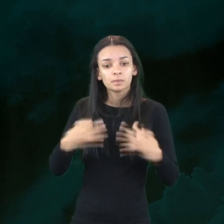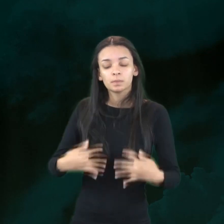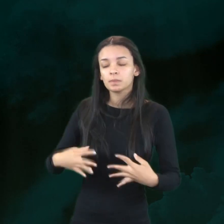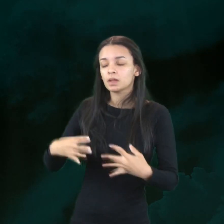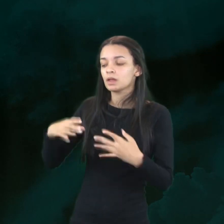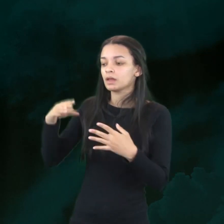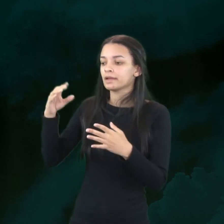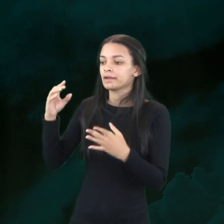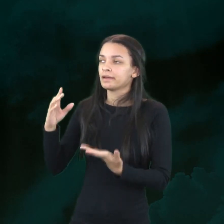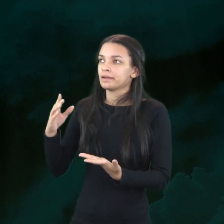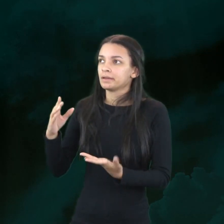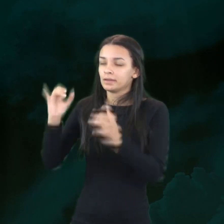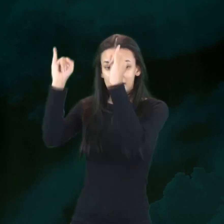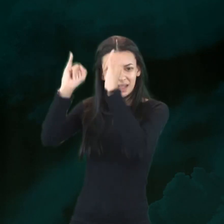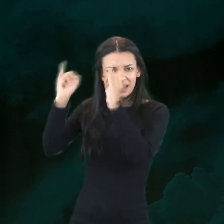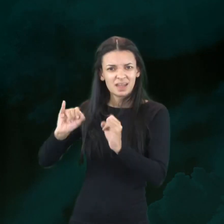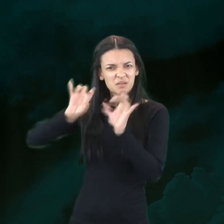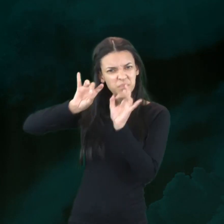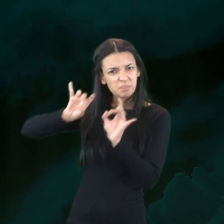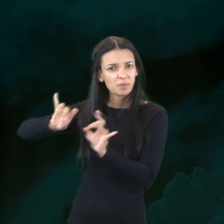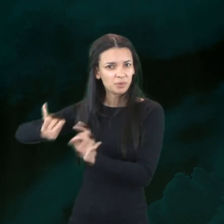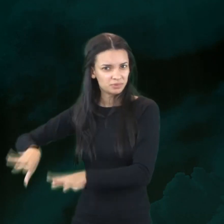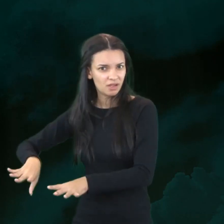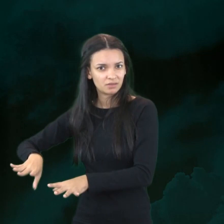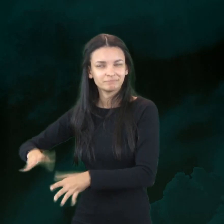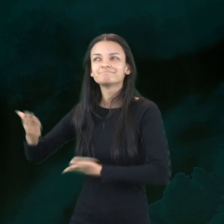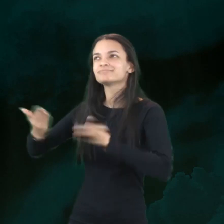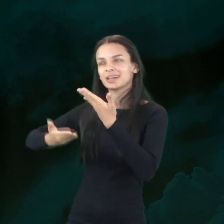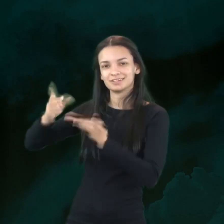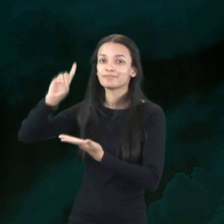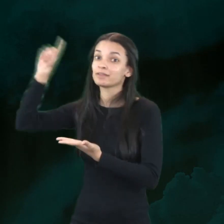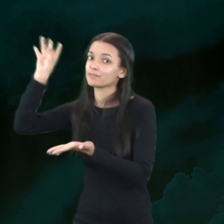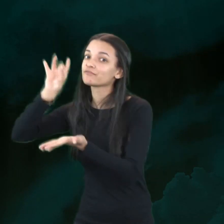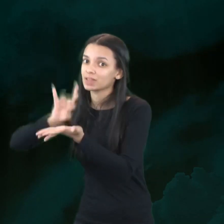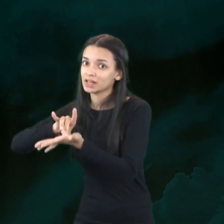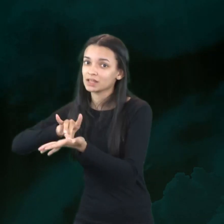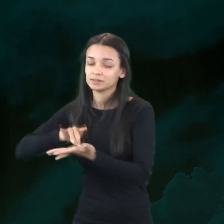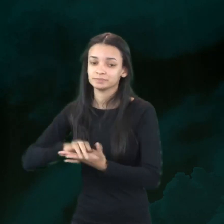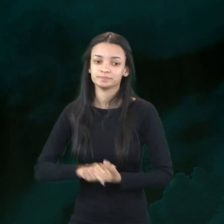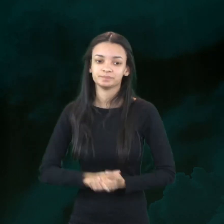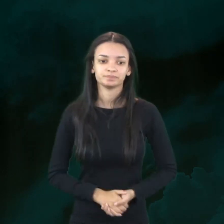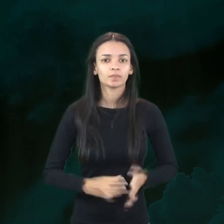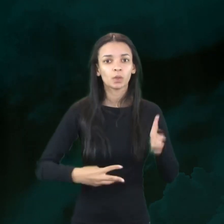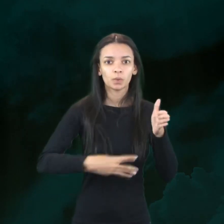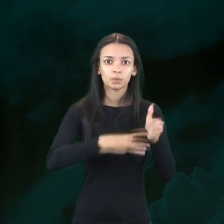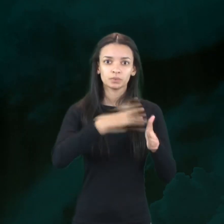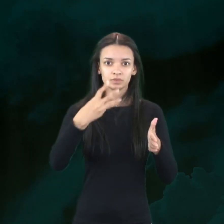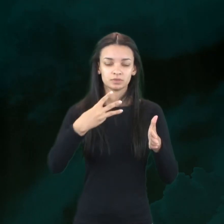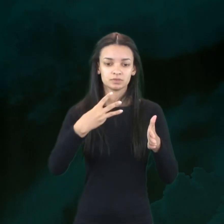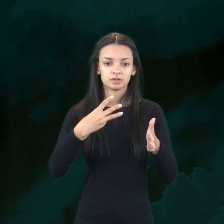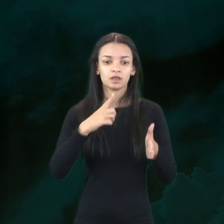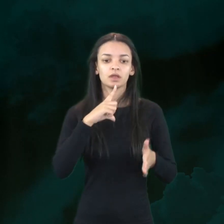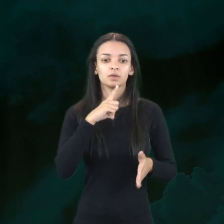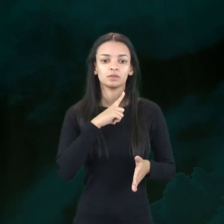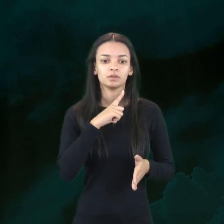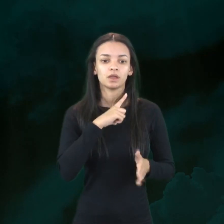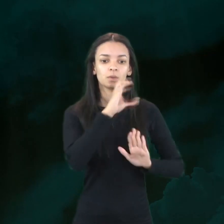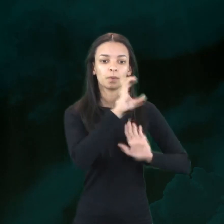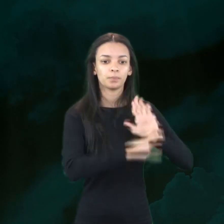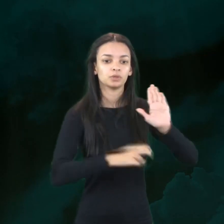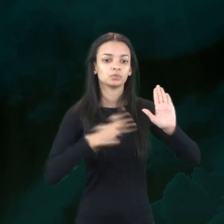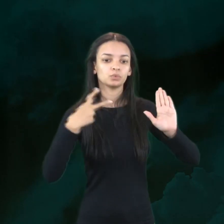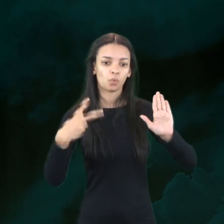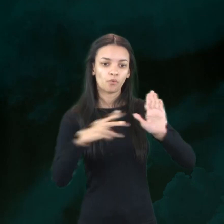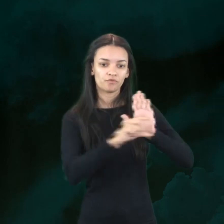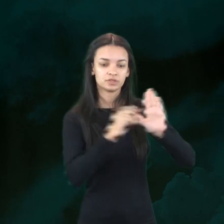e serviram a Deus verdadeiro. Aí o terceiro item está no capítulo 2, de versículos de